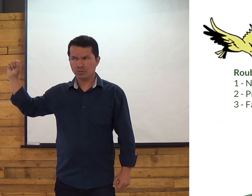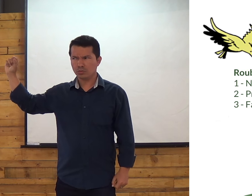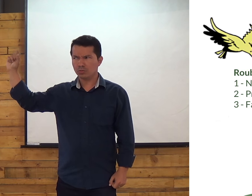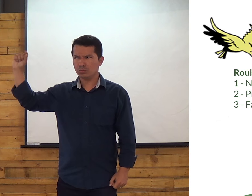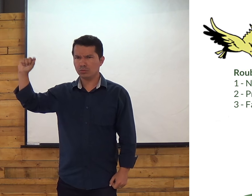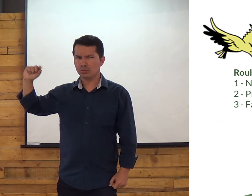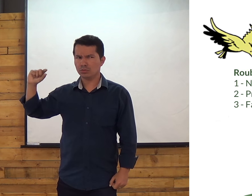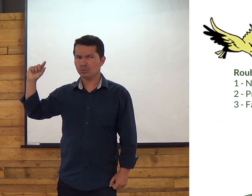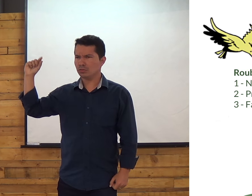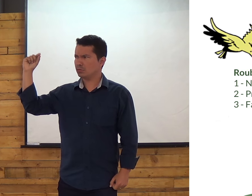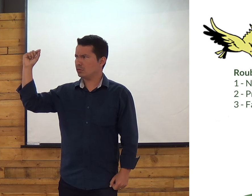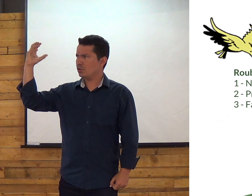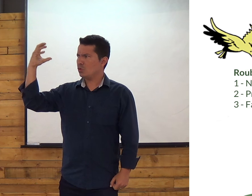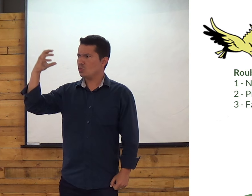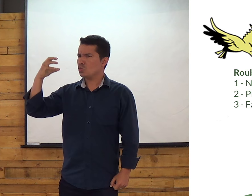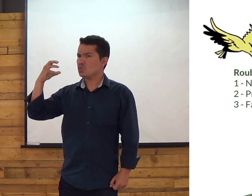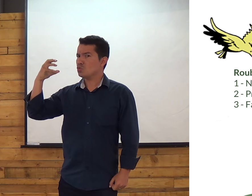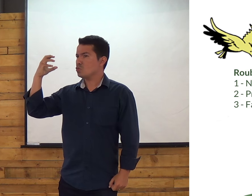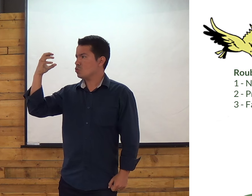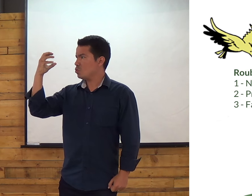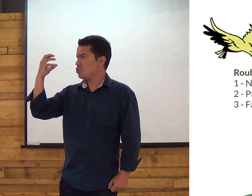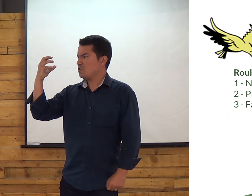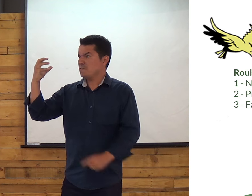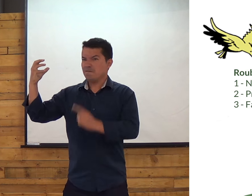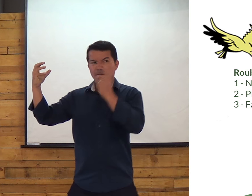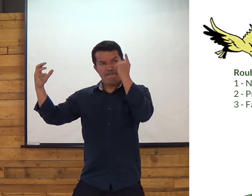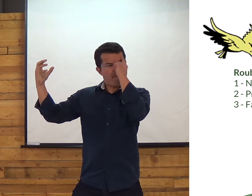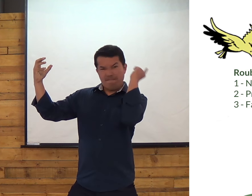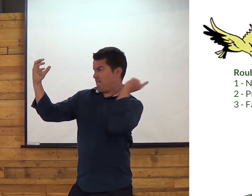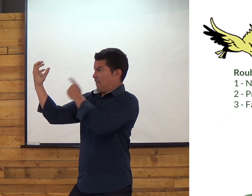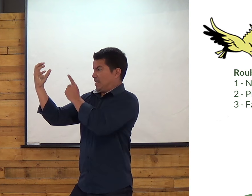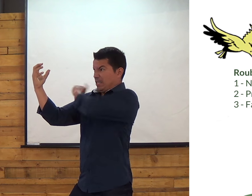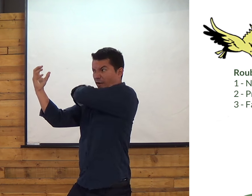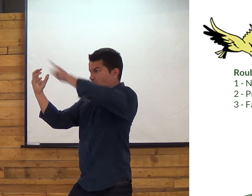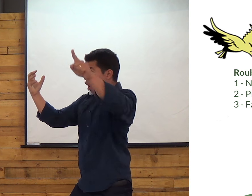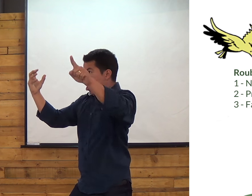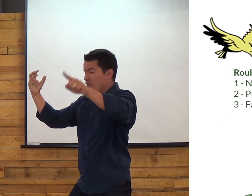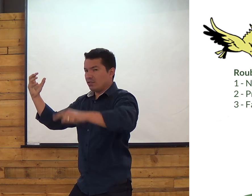firme, um pássaro vem de forma